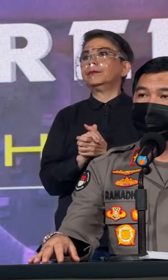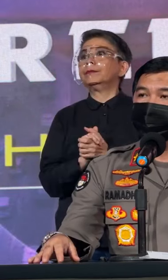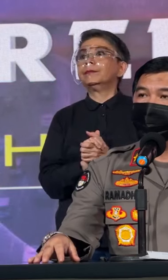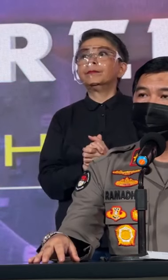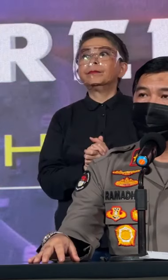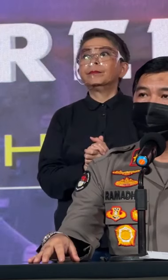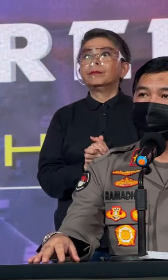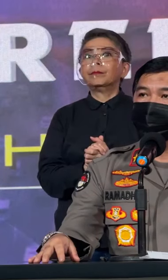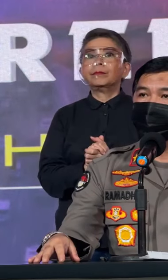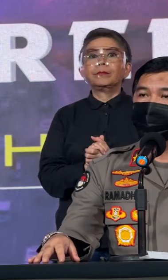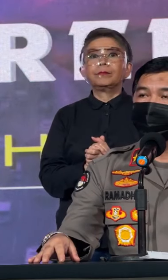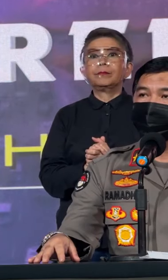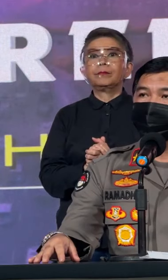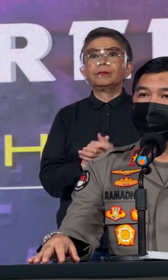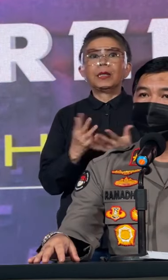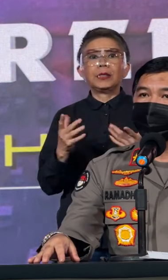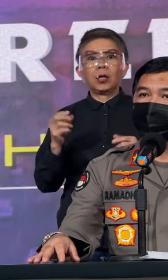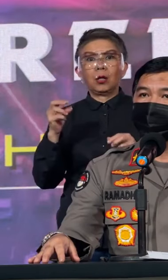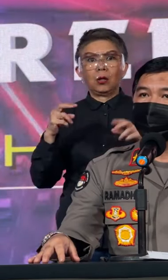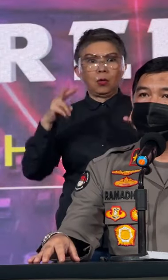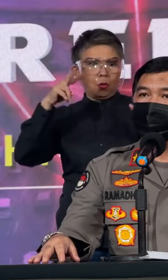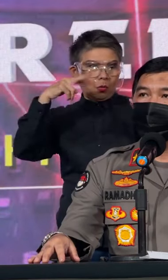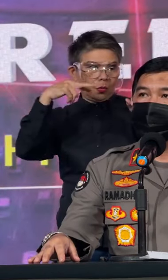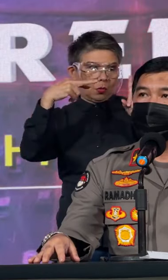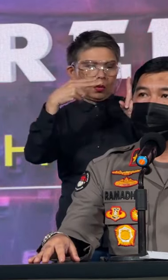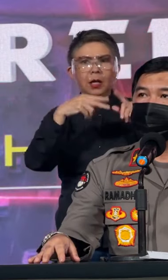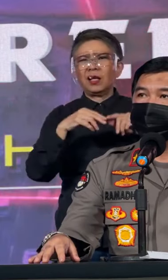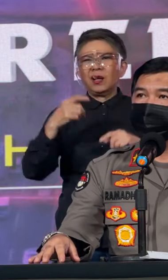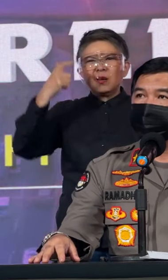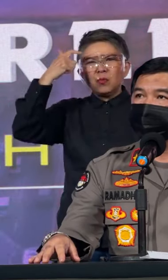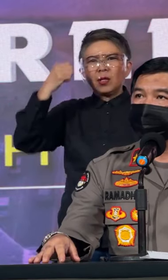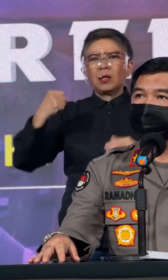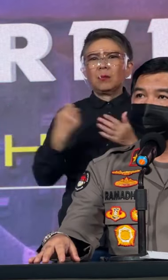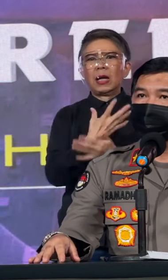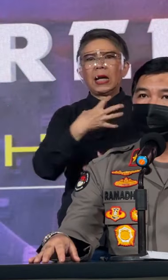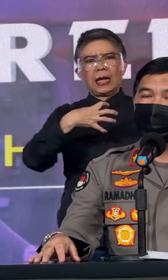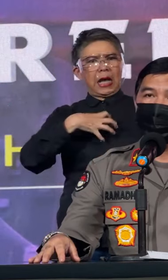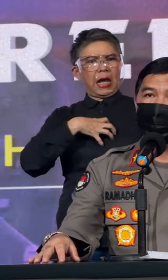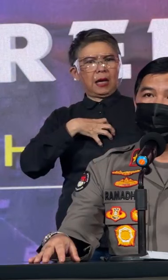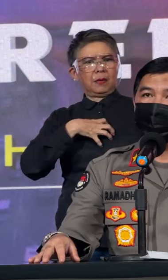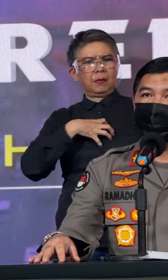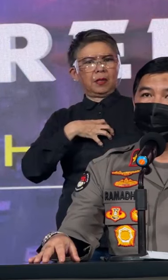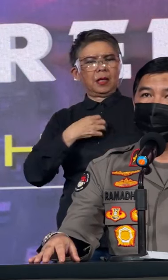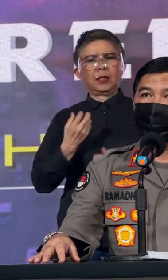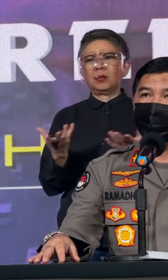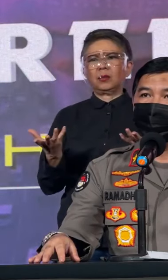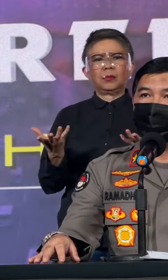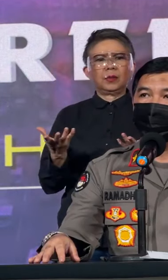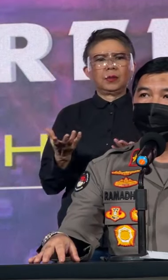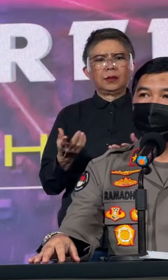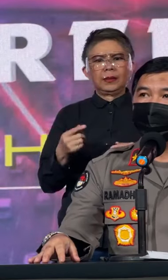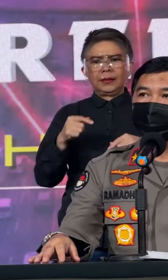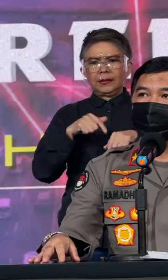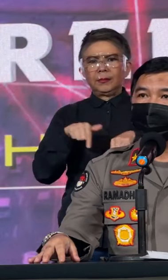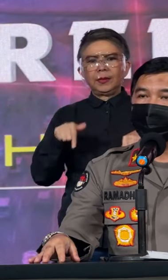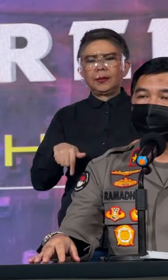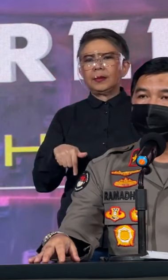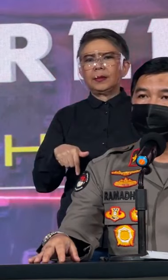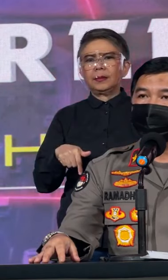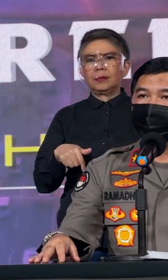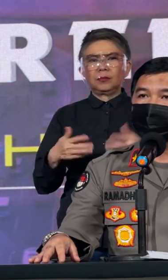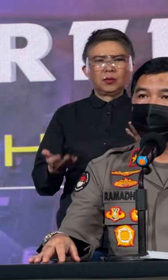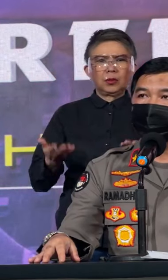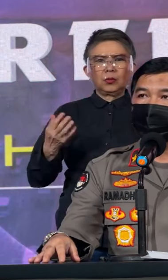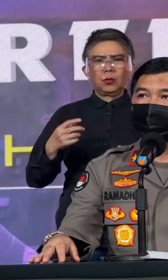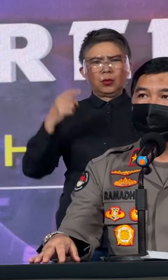Pak, banyak pihak menyoroti bahwa ada dugaan pelanggaran HAM atau TPPO di situ. Sampai saat ini